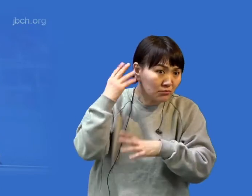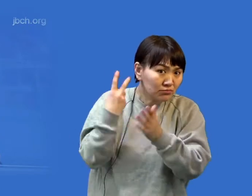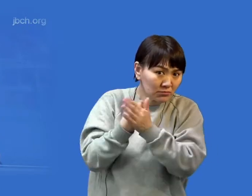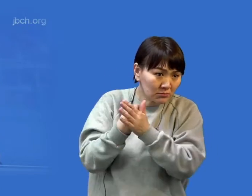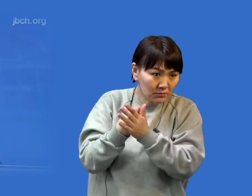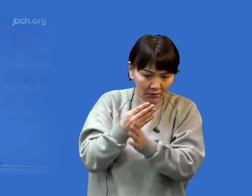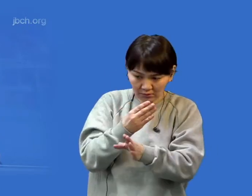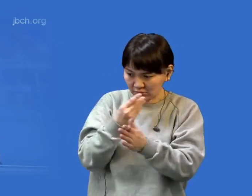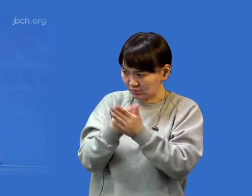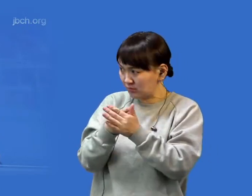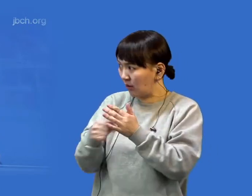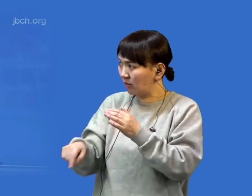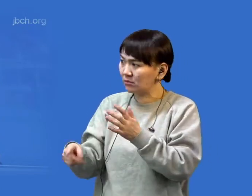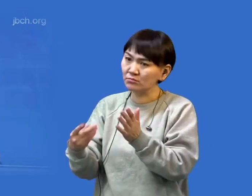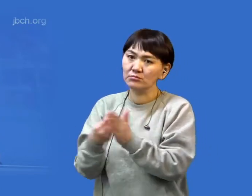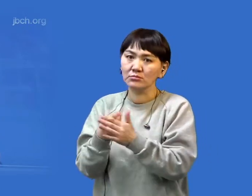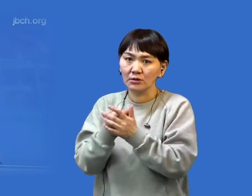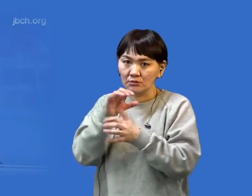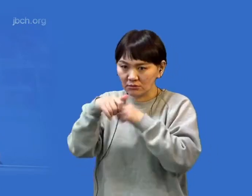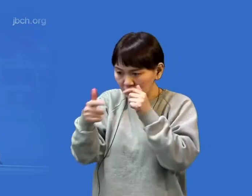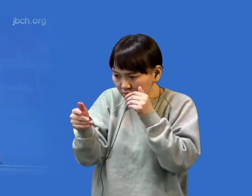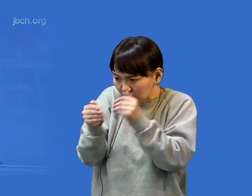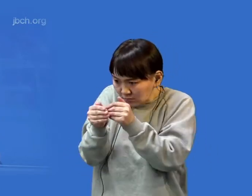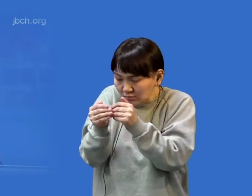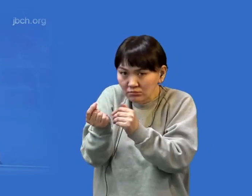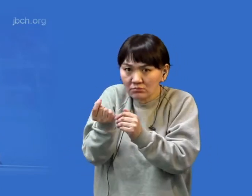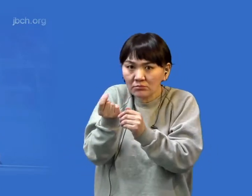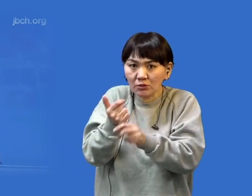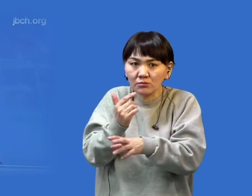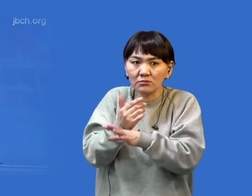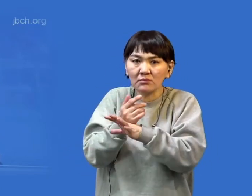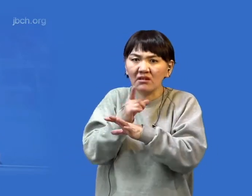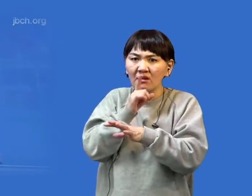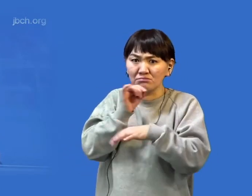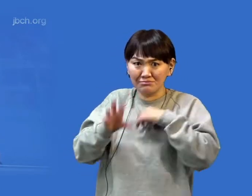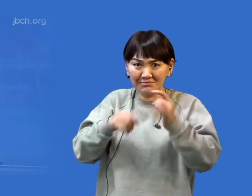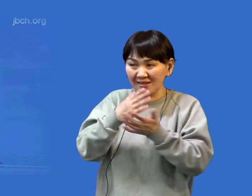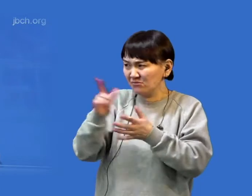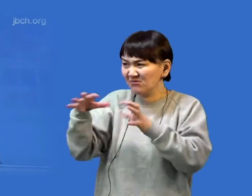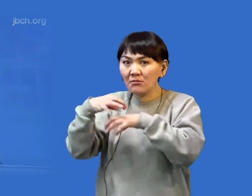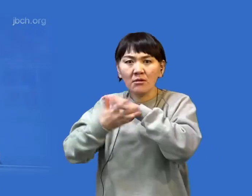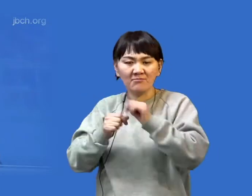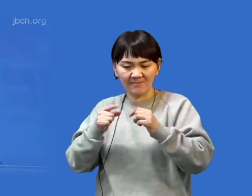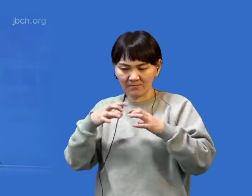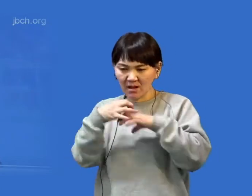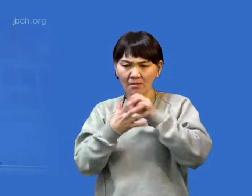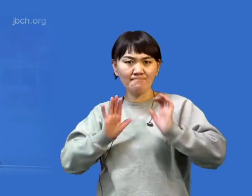ертөнцийн хүмүүс зүгээр 10,000 жил амьдрахын юм шиг зүгээр зүсэн бүрийн төлөв гаргаад амьдарч байгаа боловч